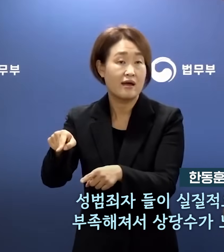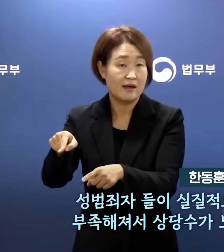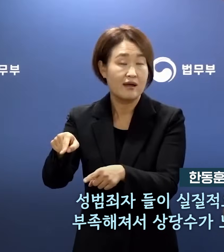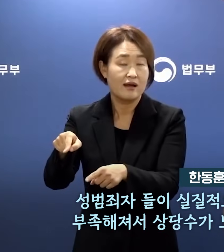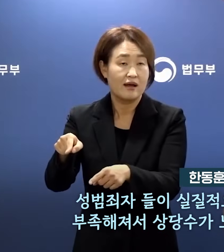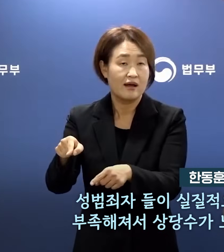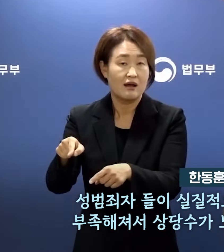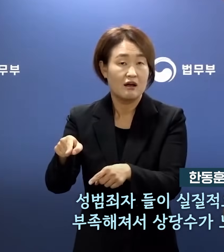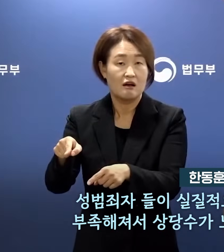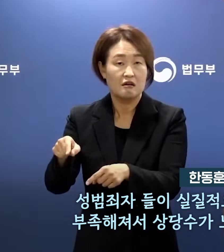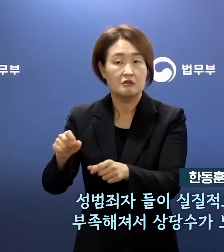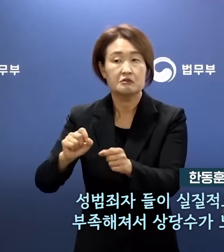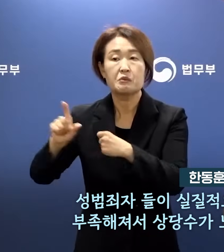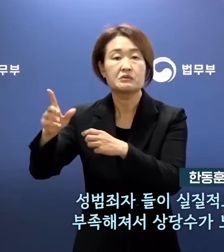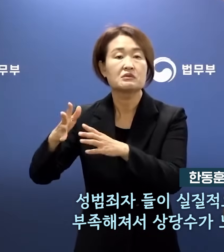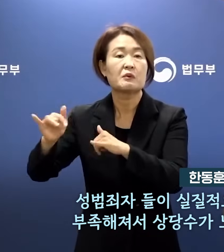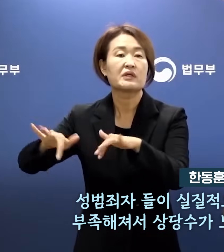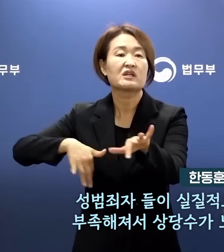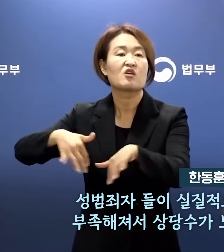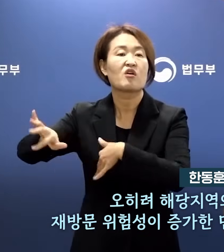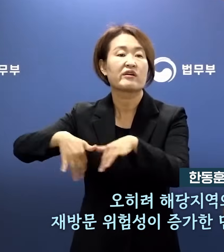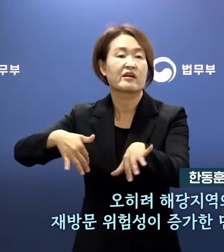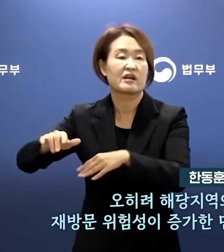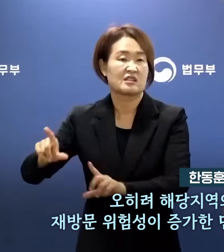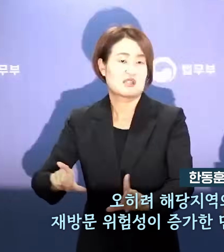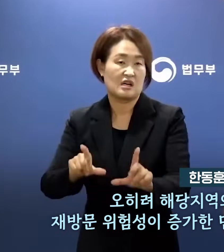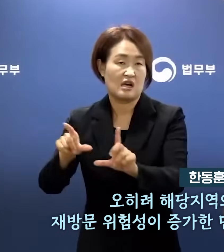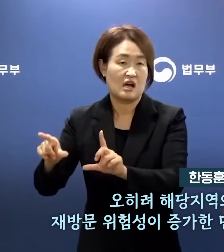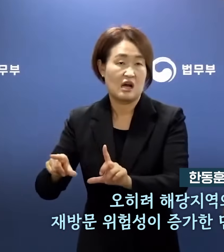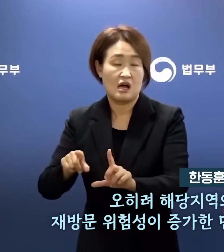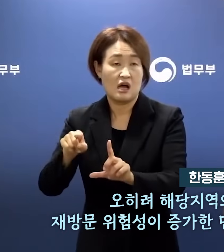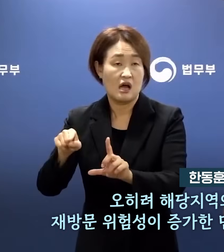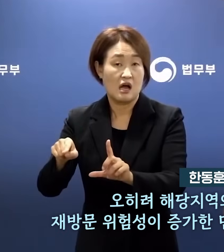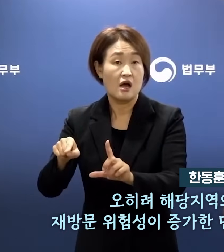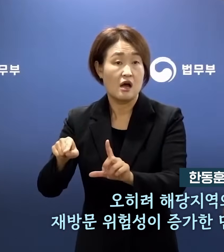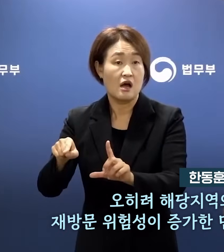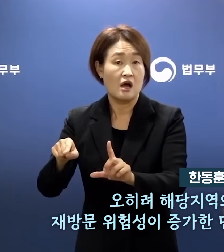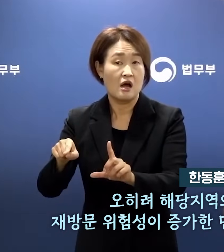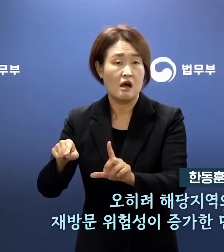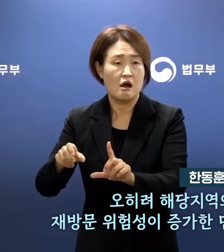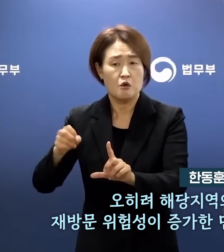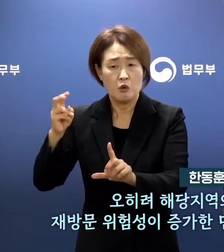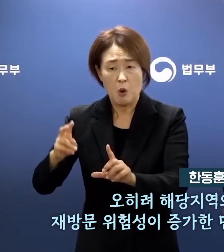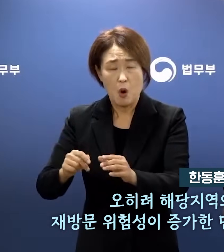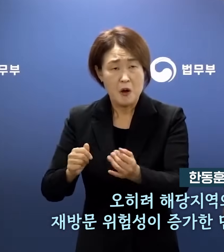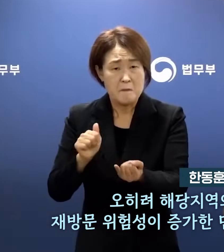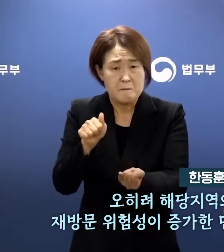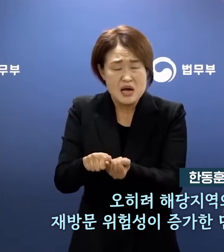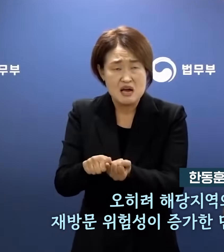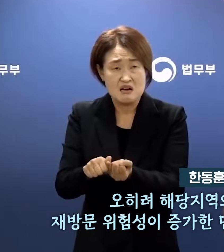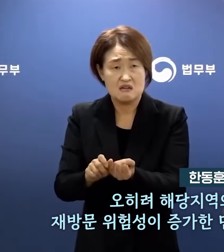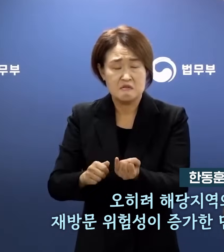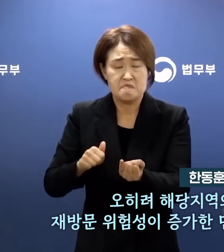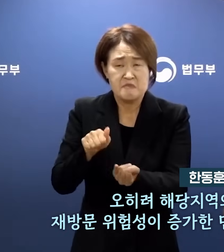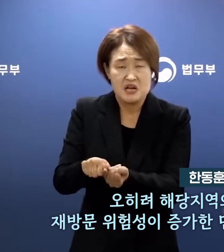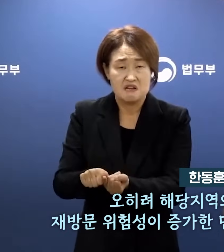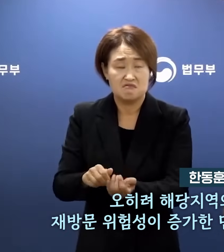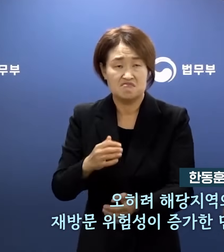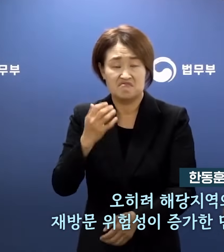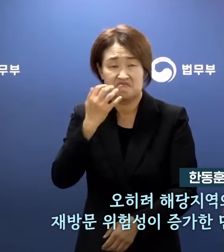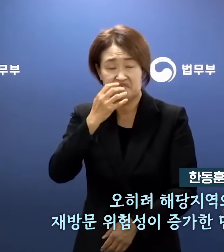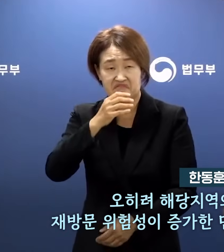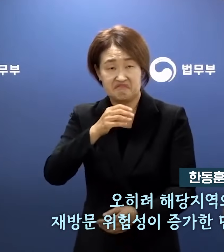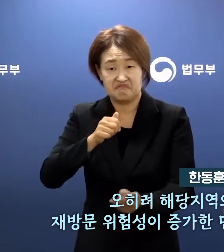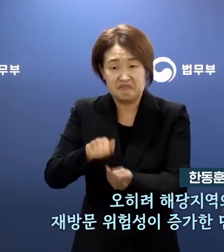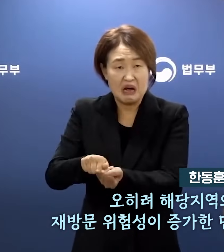상당수가 노숙자로 전락하게 됨으로써 오히려 해당 지역의 재범 위험성, 성범죄 재범 위험성이 증가한